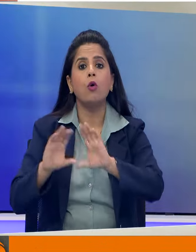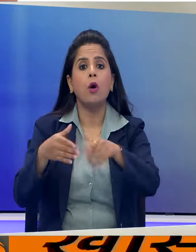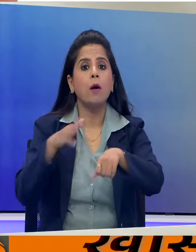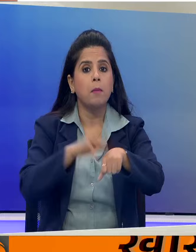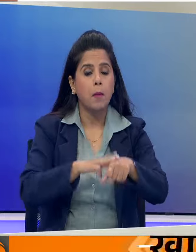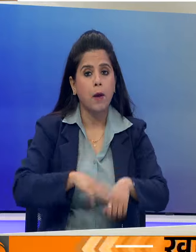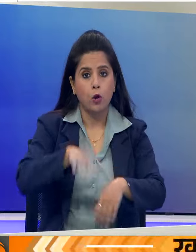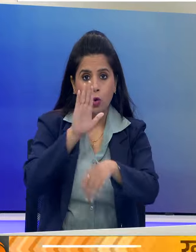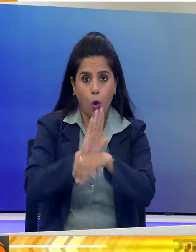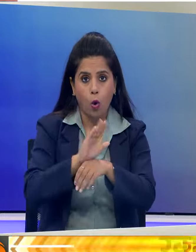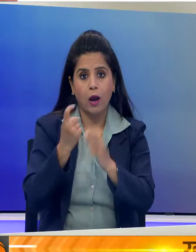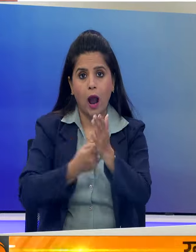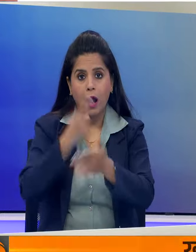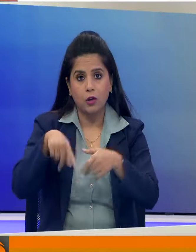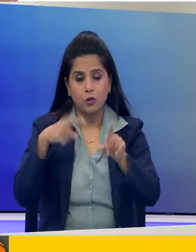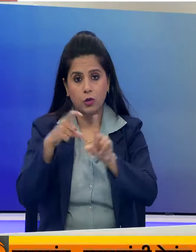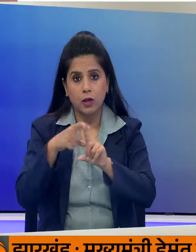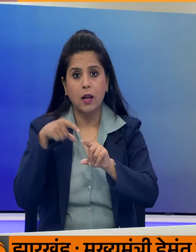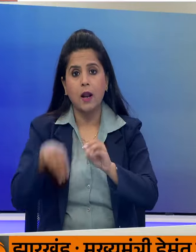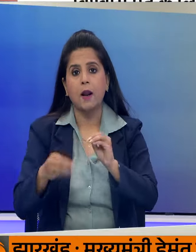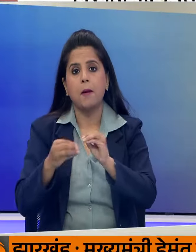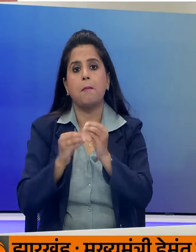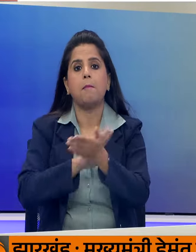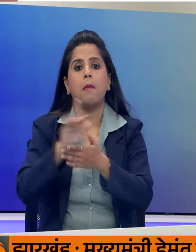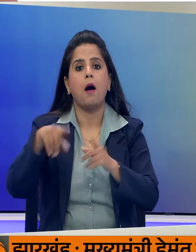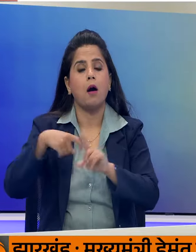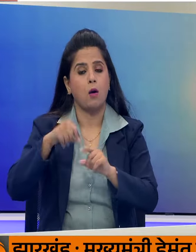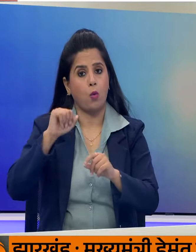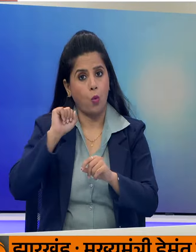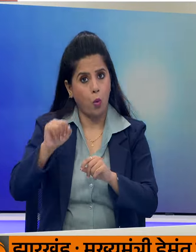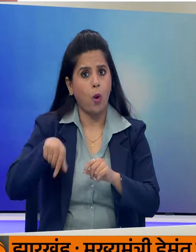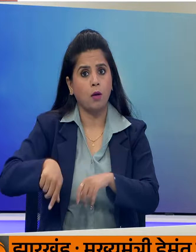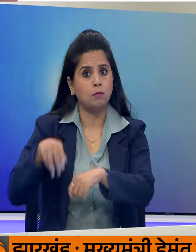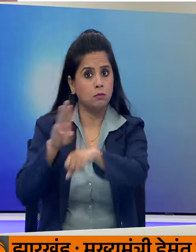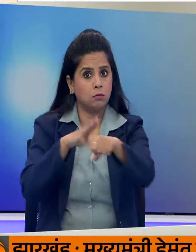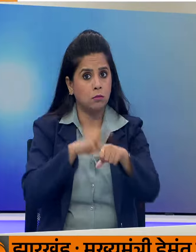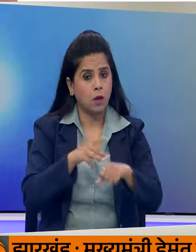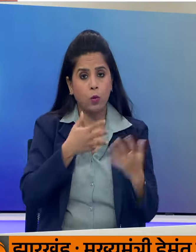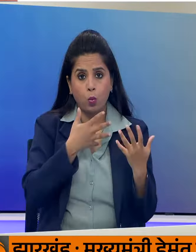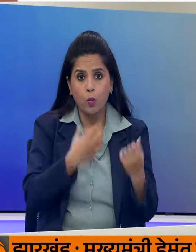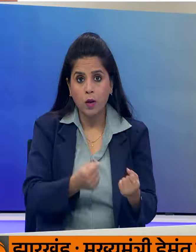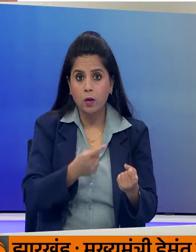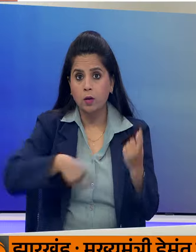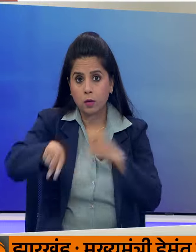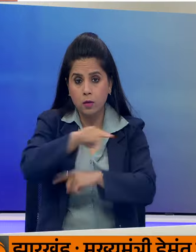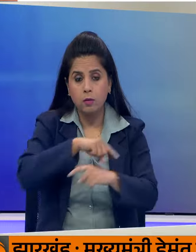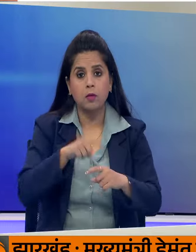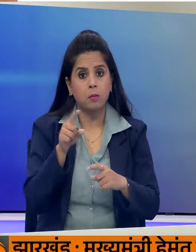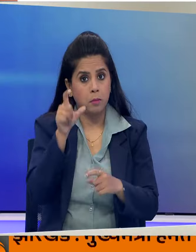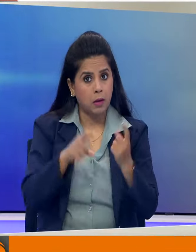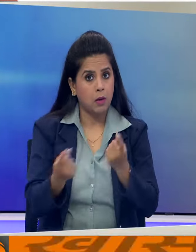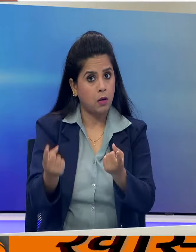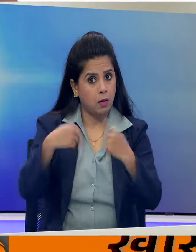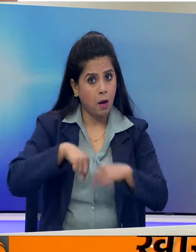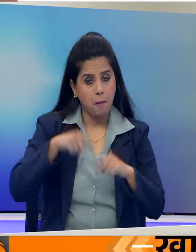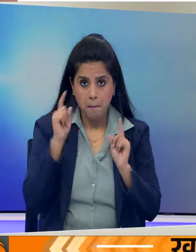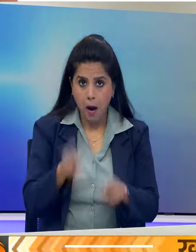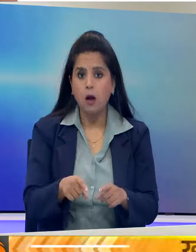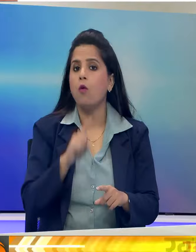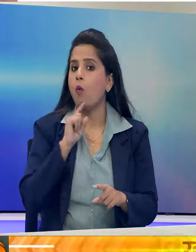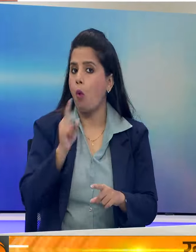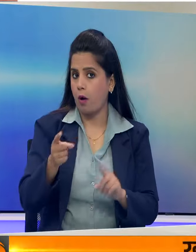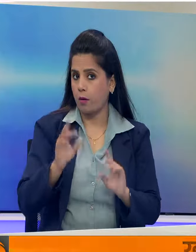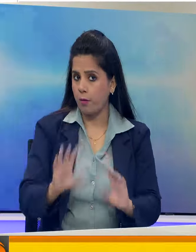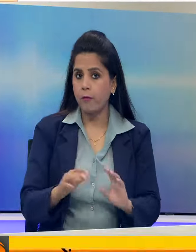कांग्रेस, राजद और भाकपा माले ने भी अपने विधायकों को विश्वास मत के दौरान सदन में मौजूद रहने का निर्देश दिया